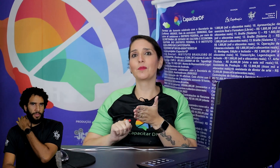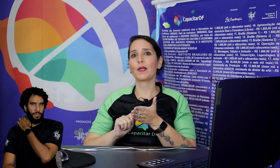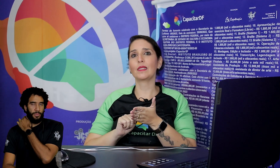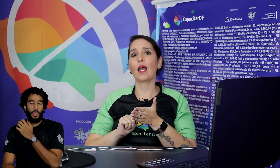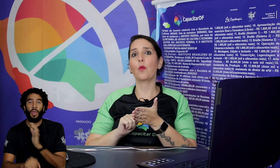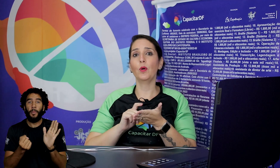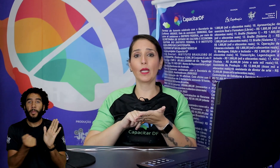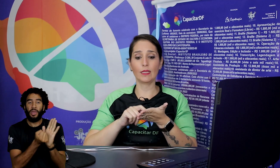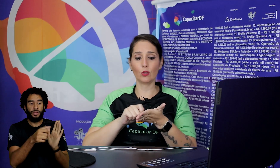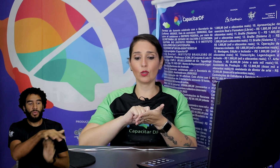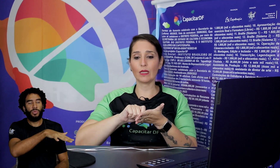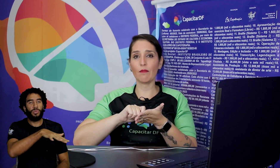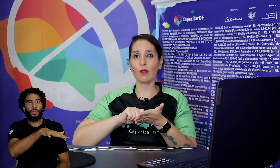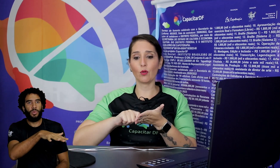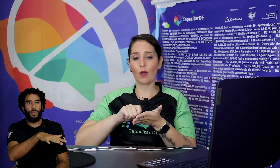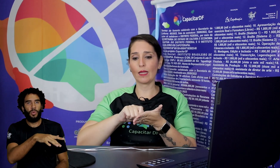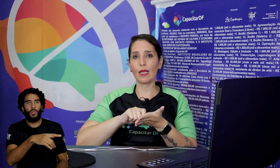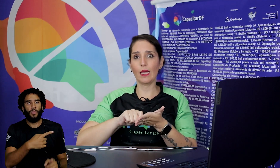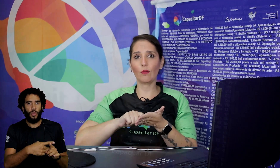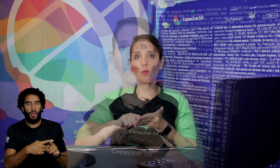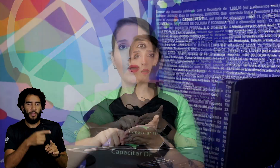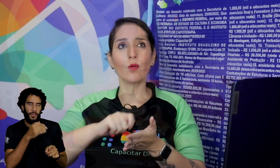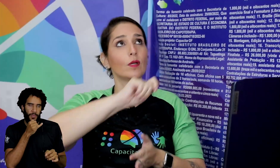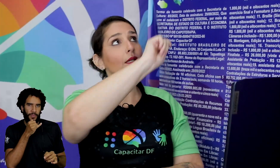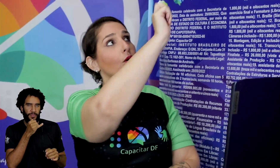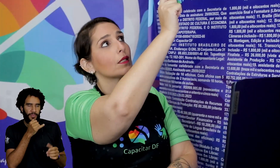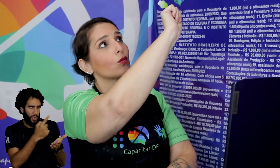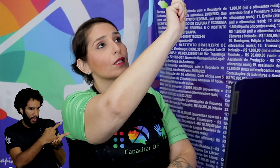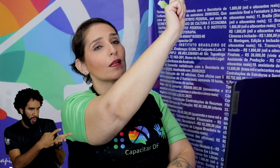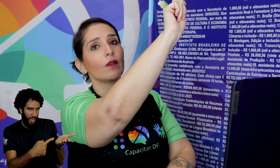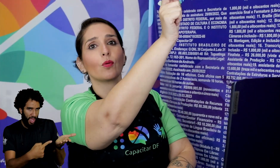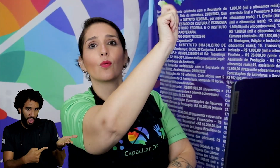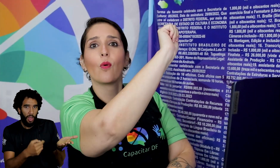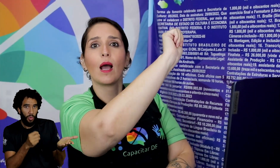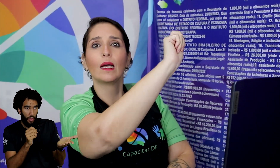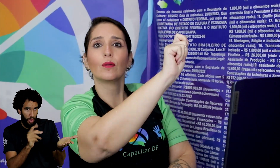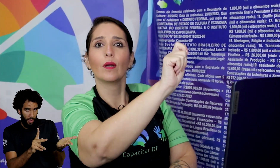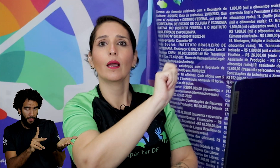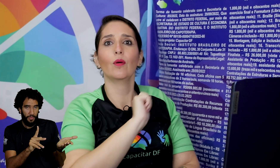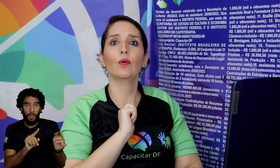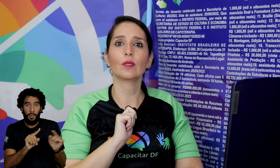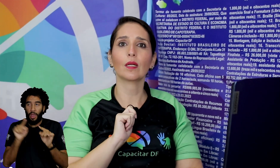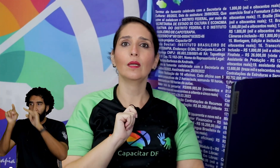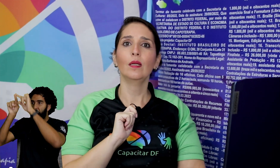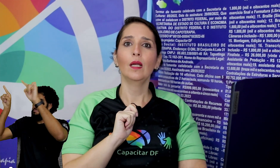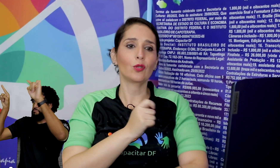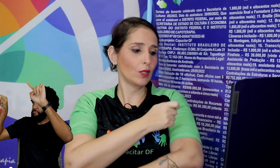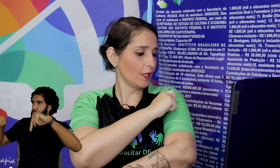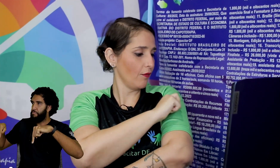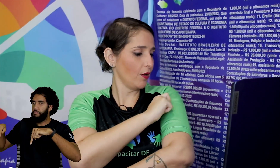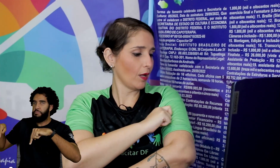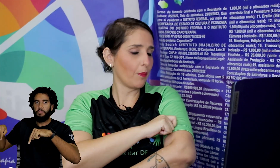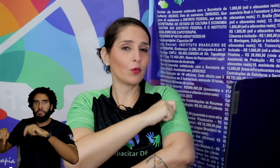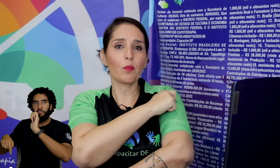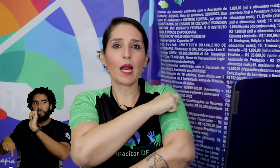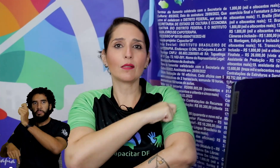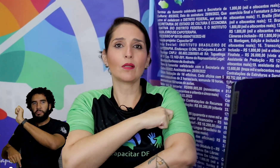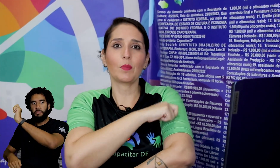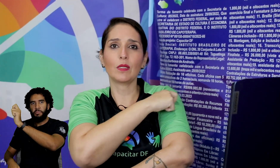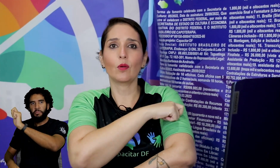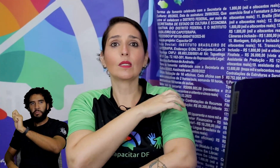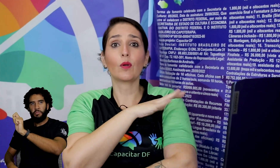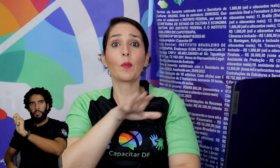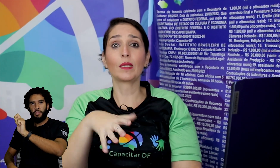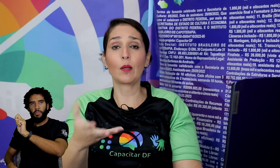um verbo espacial. Por quê? Se eu estou escrevendo no caderno, é uma coisa. Agora, se eu estou escrevendo num quadro, é outra. Eu estou escrevendo no braço